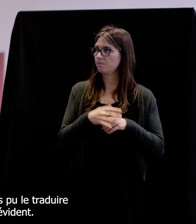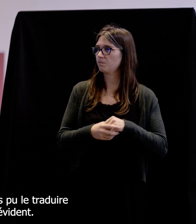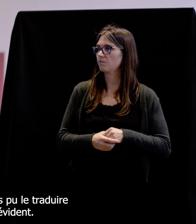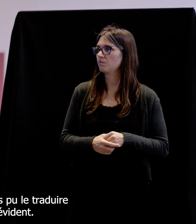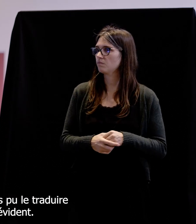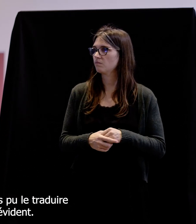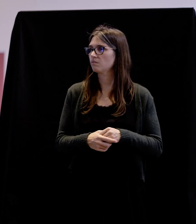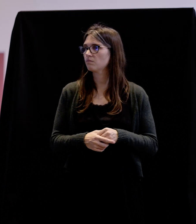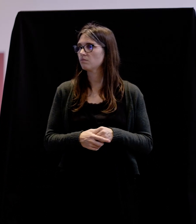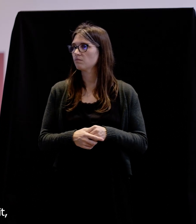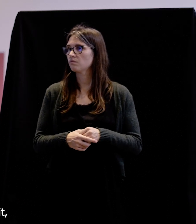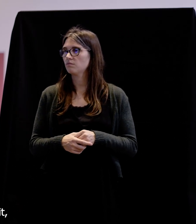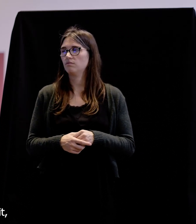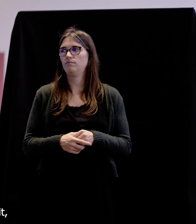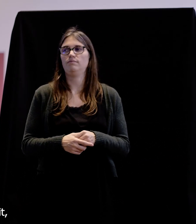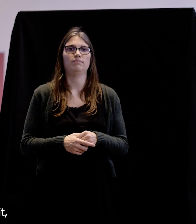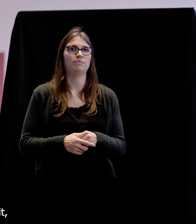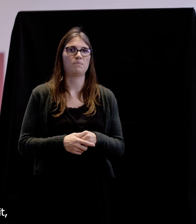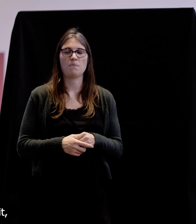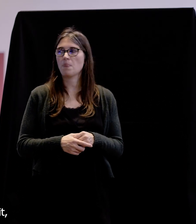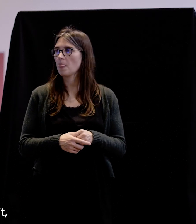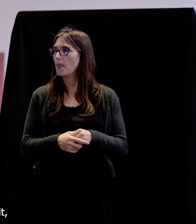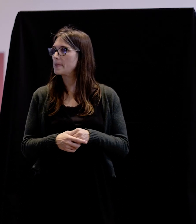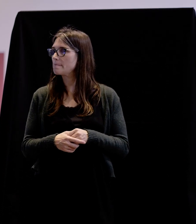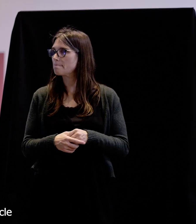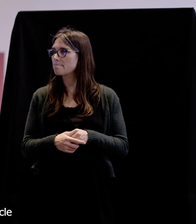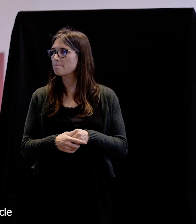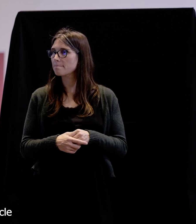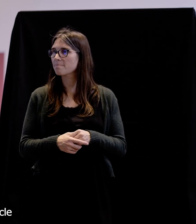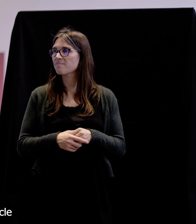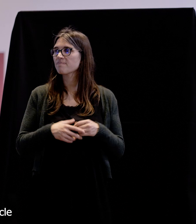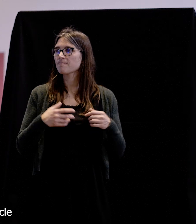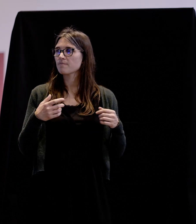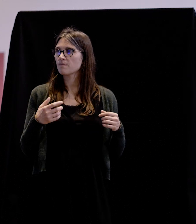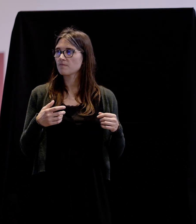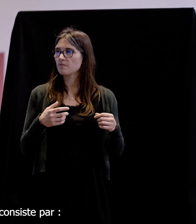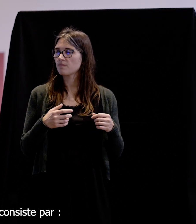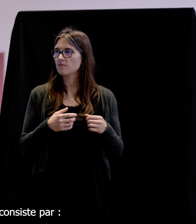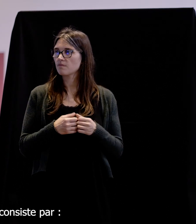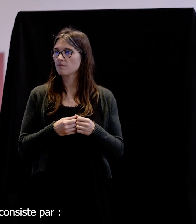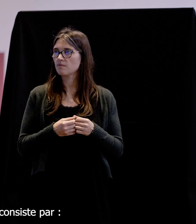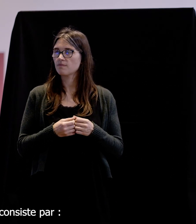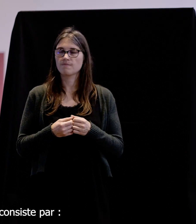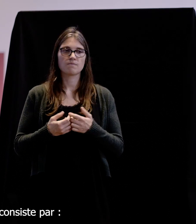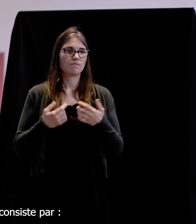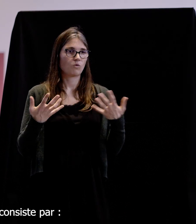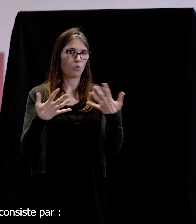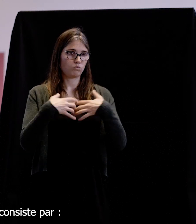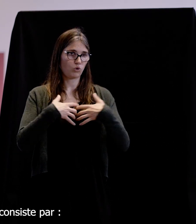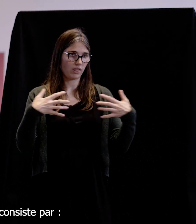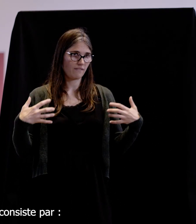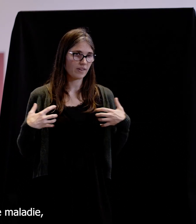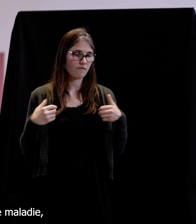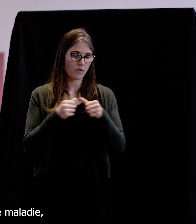le traduire, mais c'est évident. En fait, comment est-ce que la boucle scientifique, elle consiste